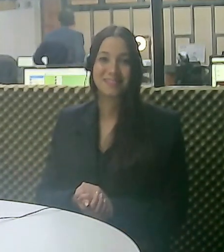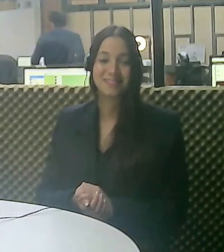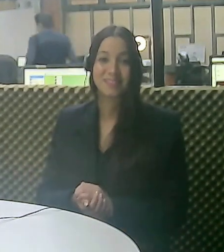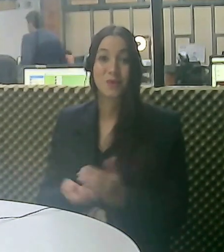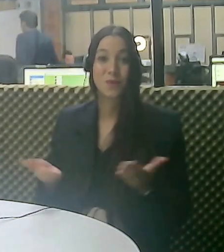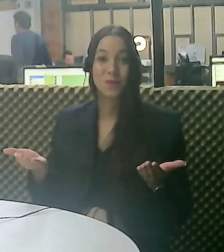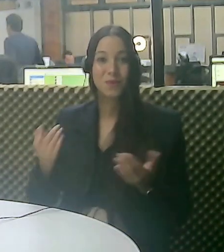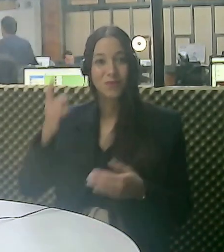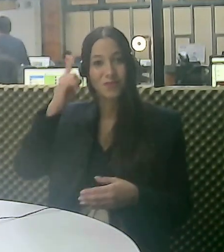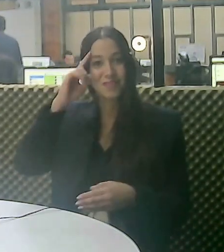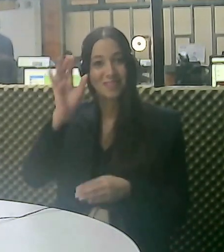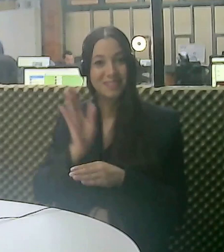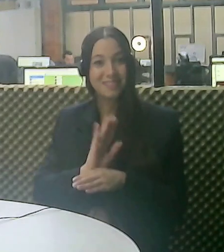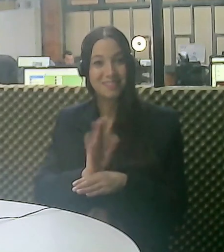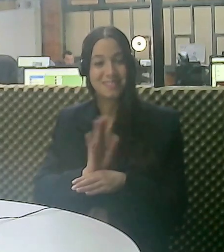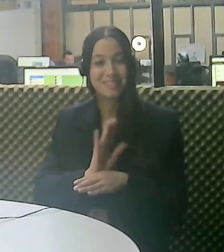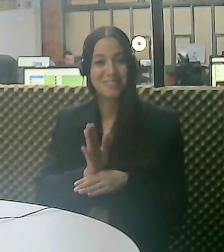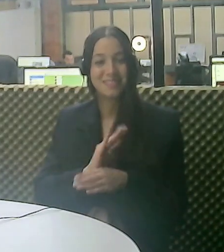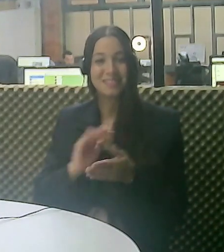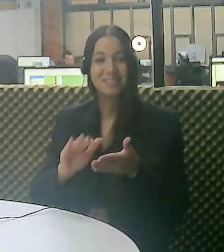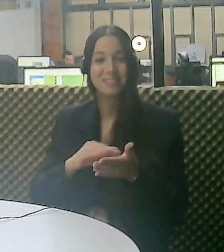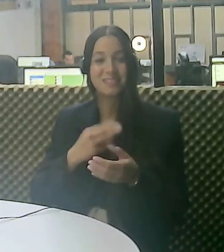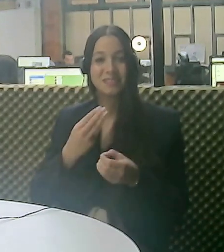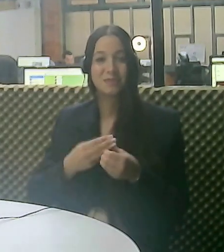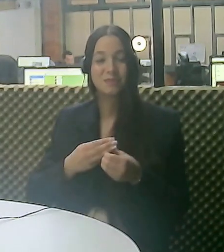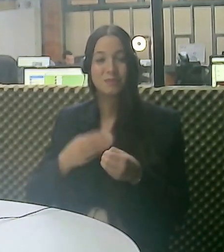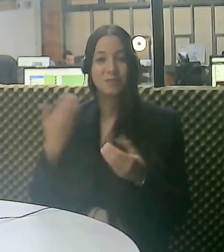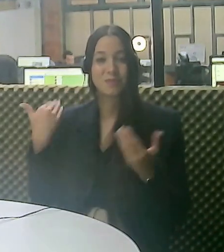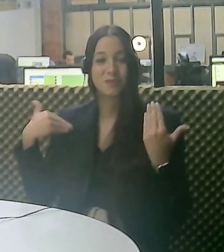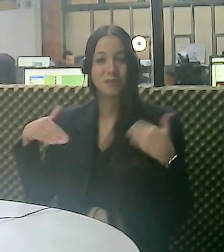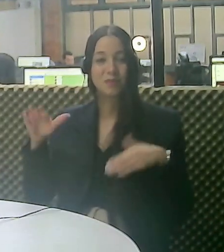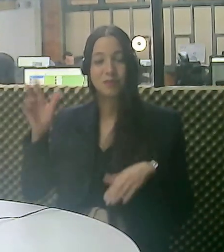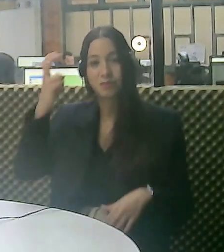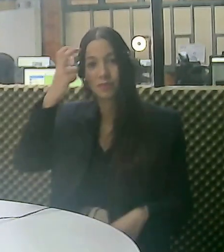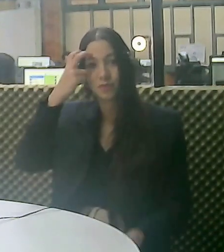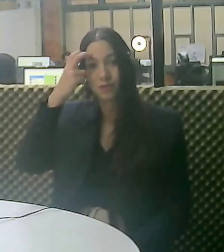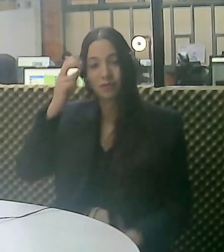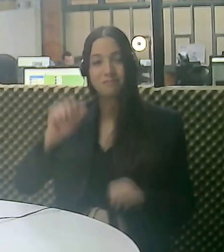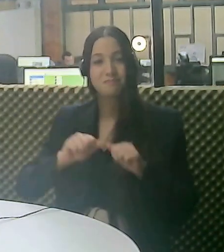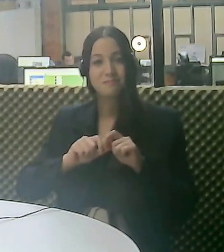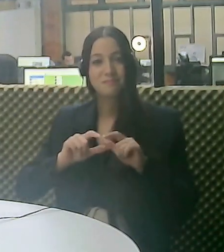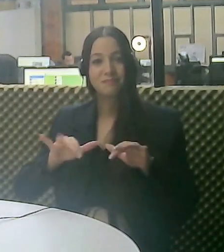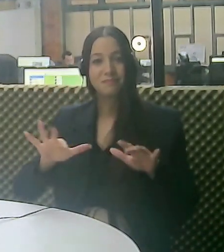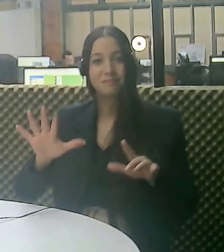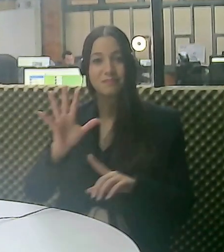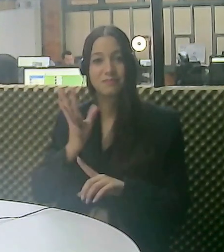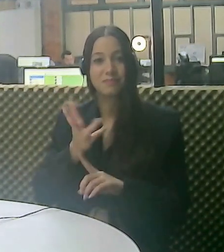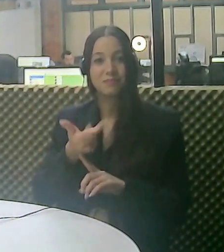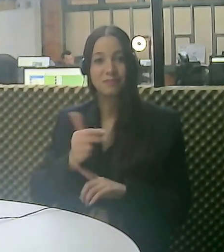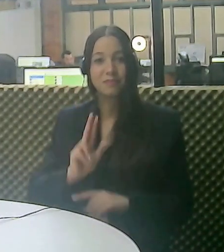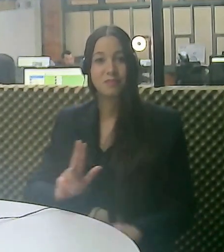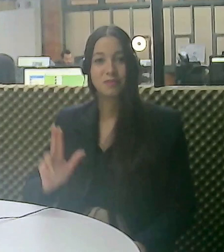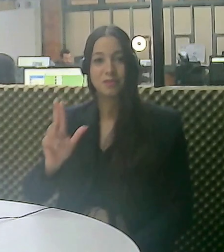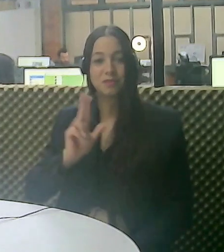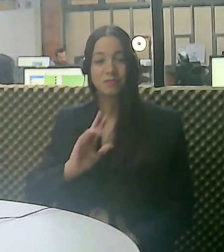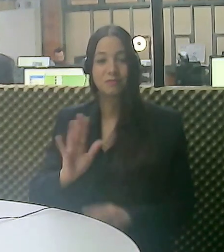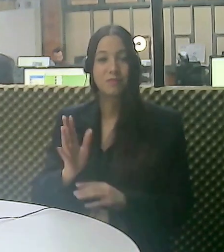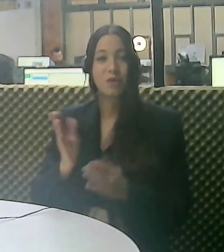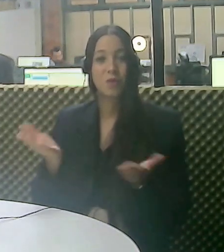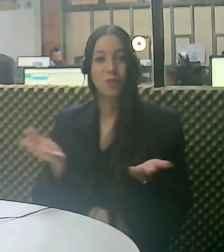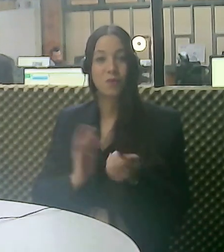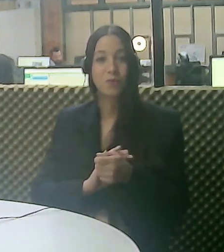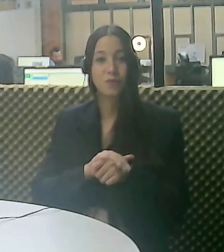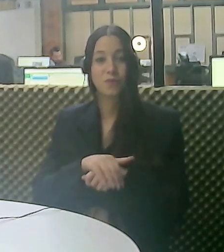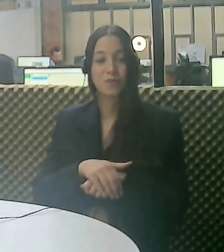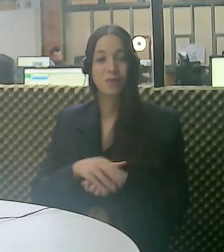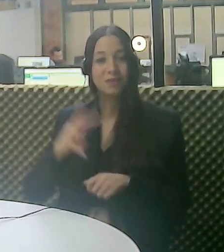Hoje é dia de cinema. A Secretaria Municipal de Cultura e Turismo, com o objetivo de disseminar a cultura e a arte aqui em Uberlândia, promove na noite de